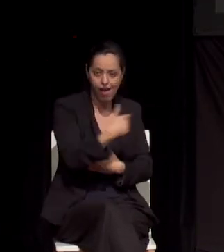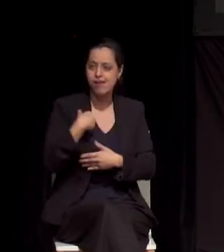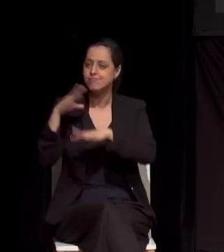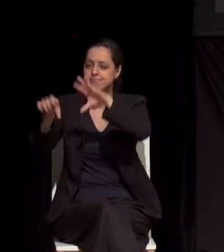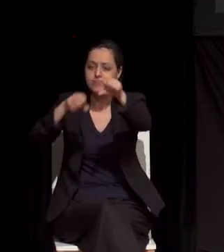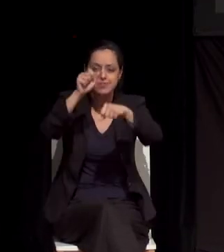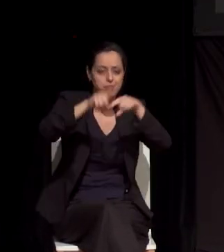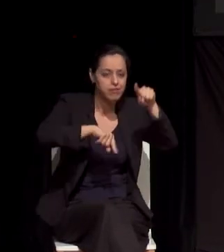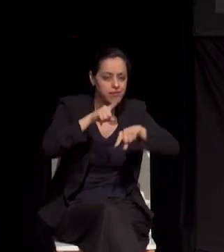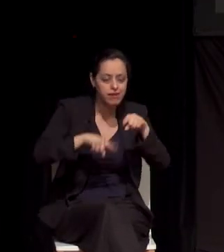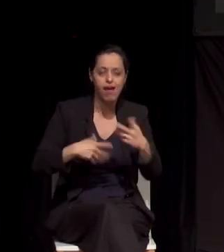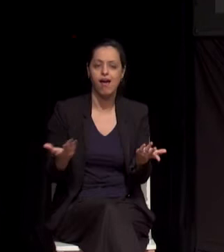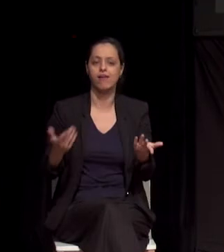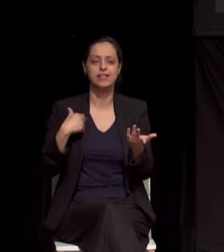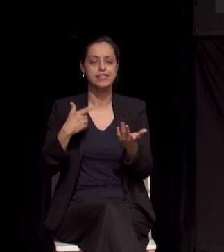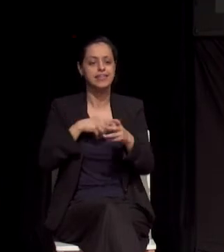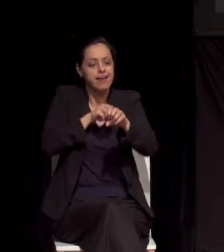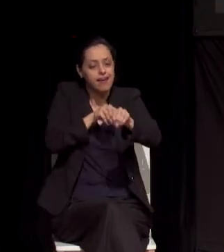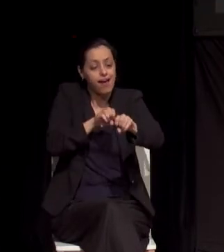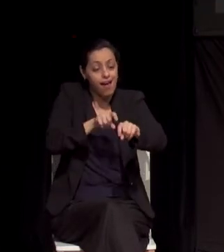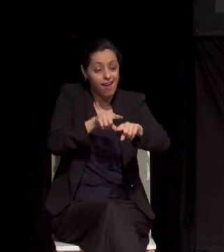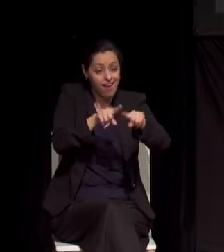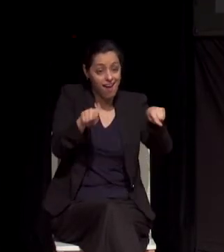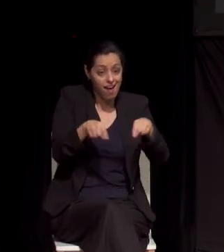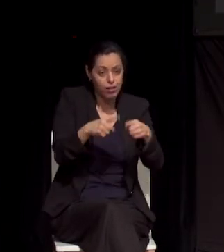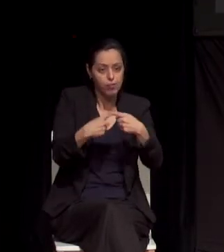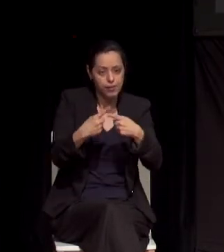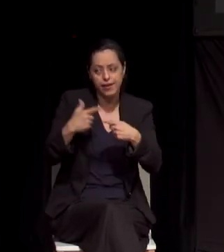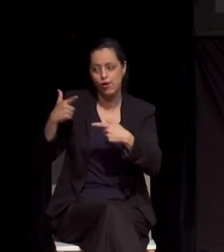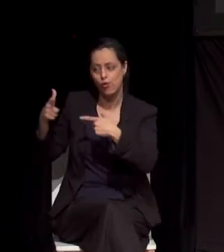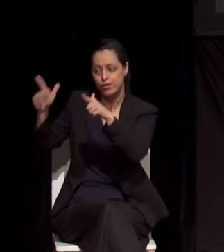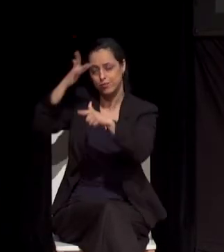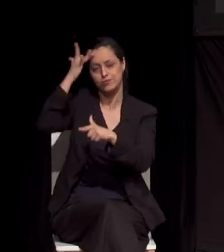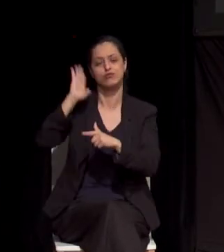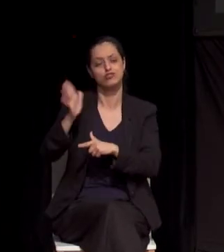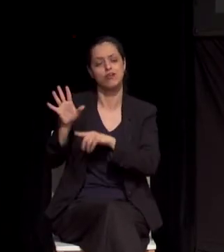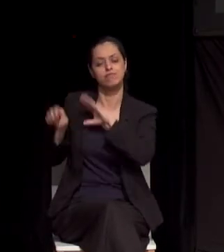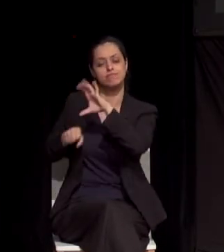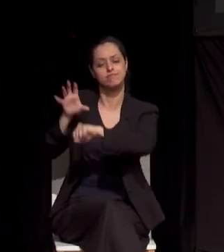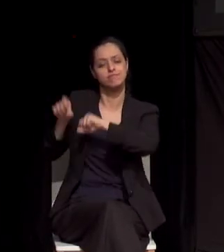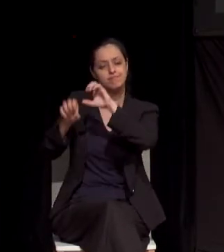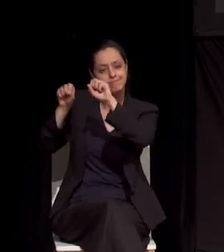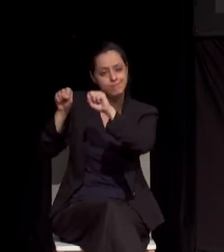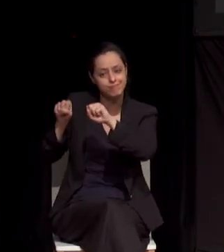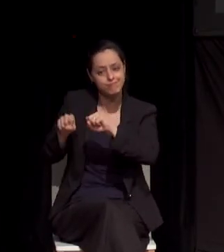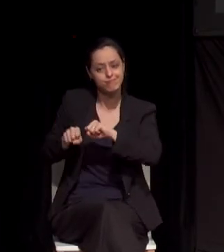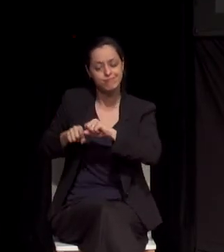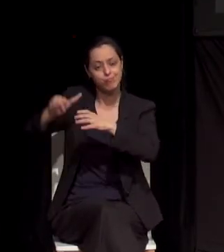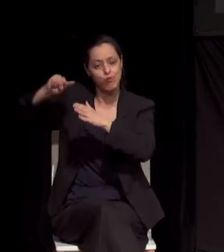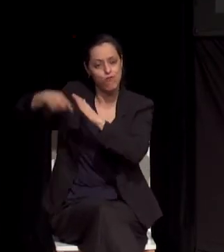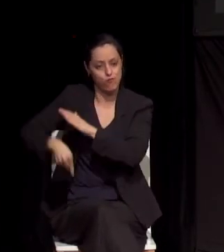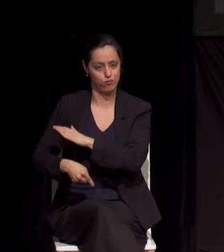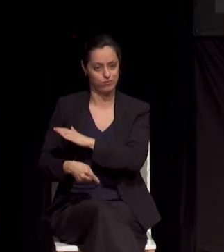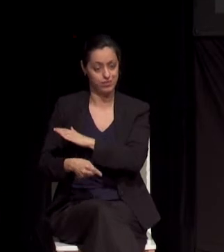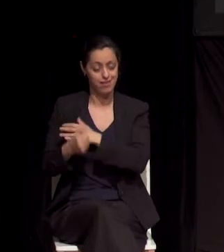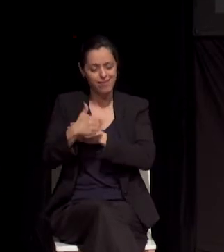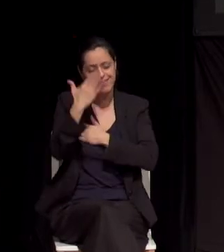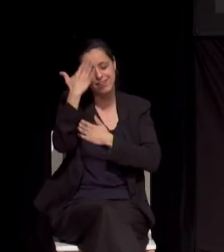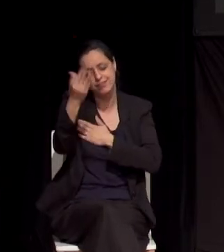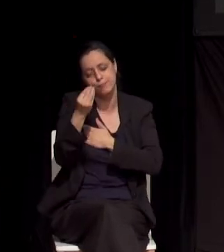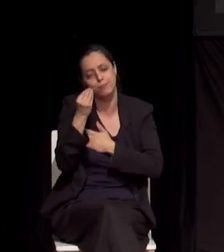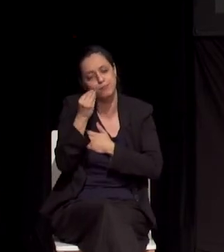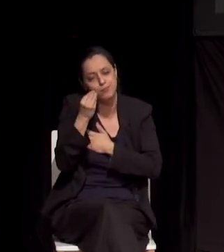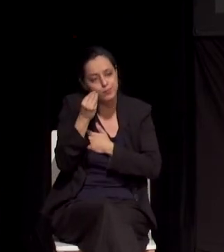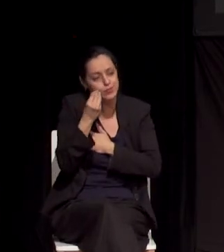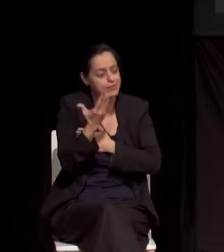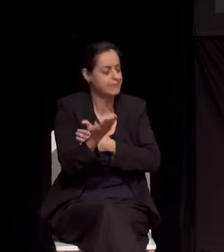material, colocar isso na sala de aula, porque muita gente já trabalhou para que isso acontecesse. Então, quero agradecer essa oportunidade,